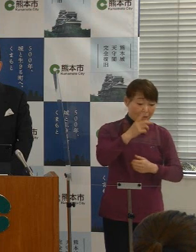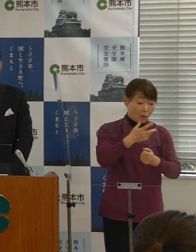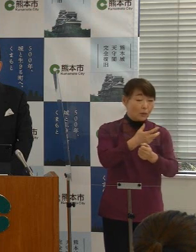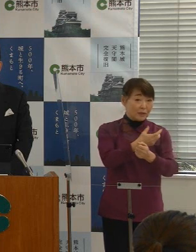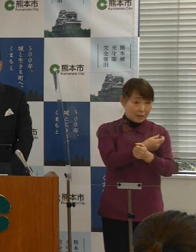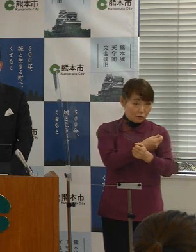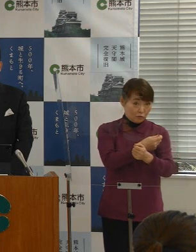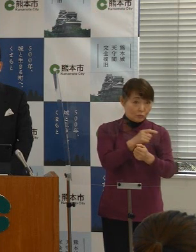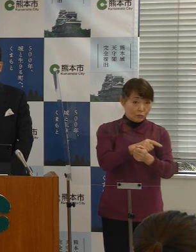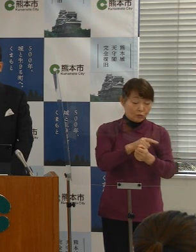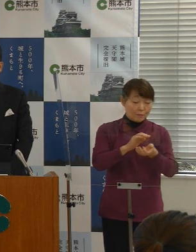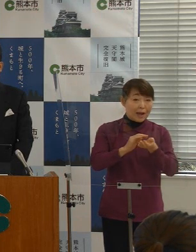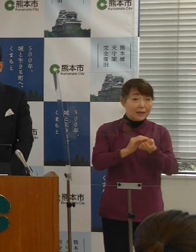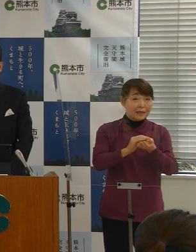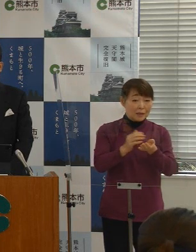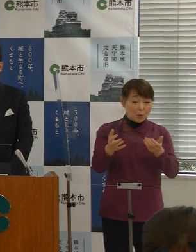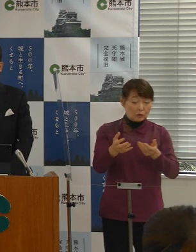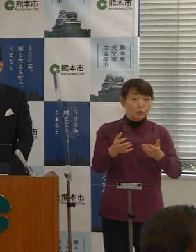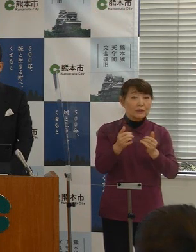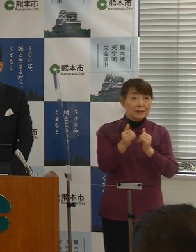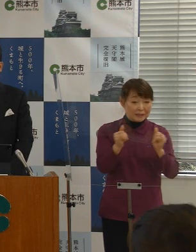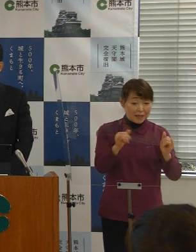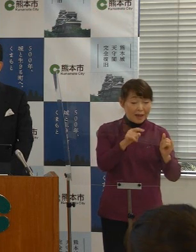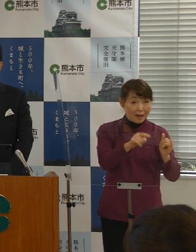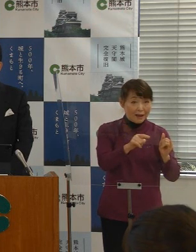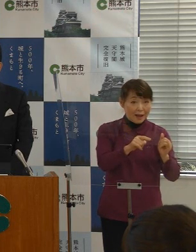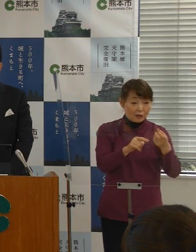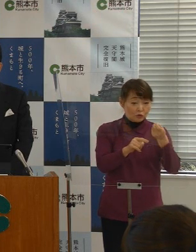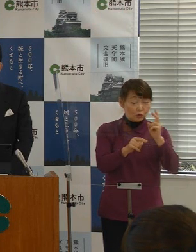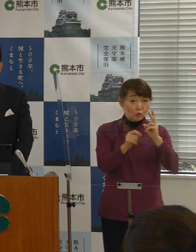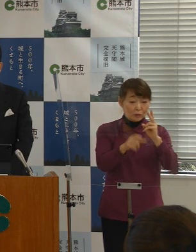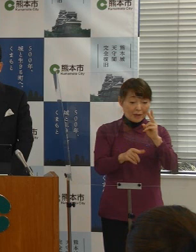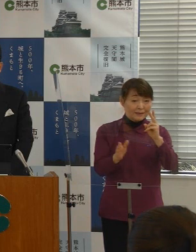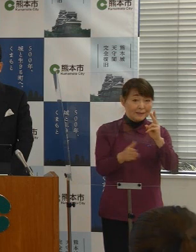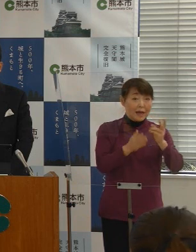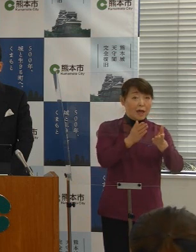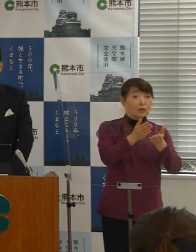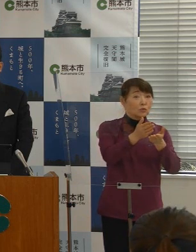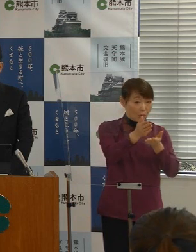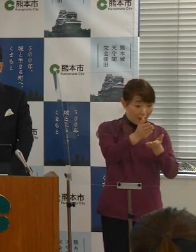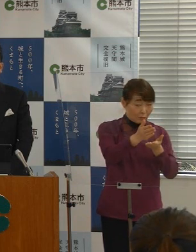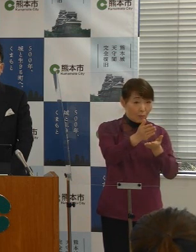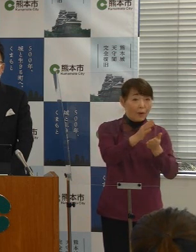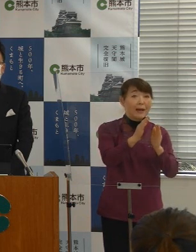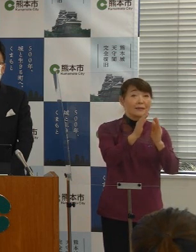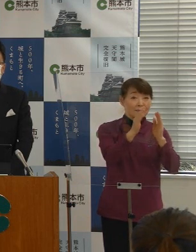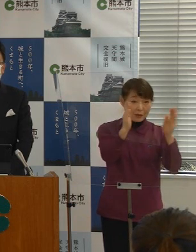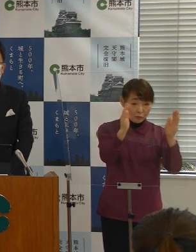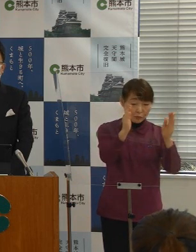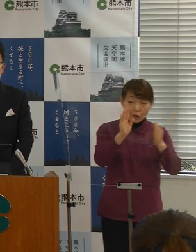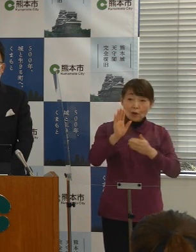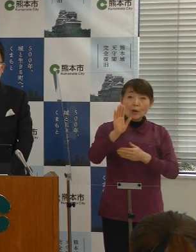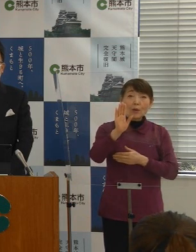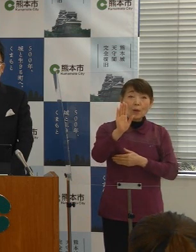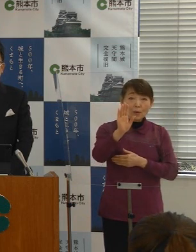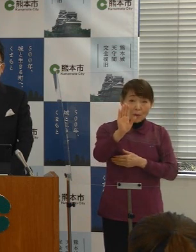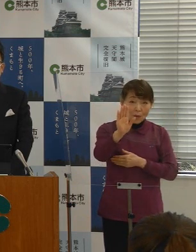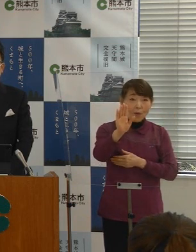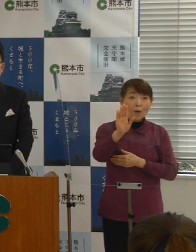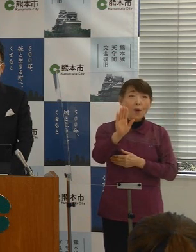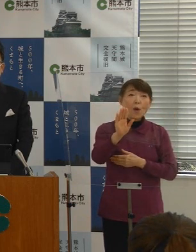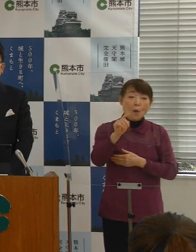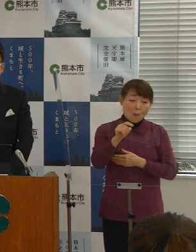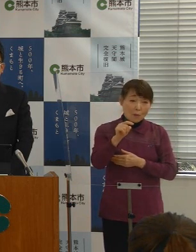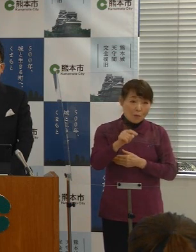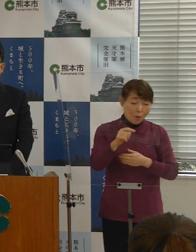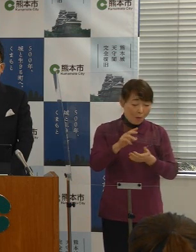等から12月からスタートするということになりますけれども、今後またこうしたワクチン